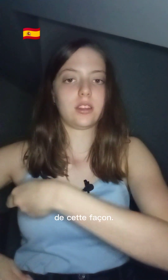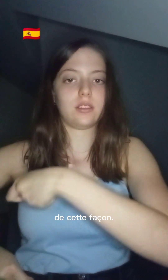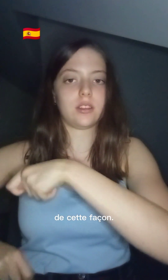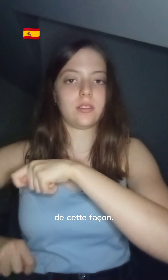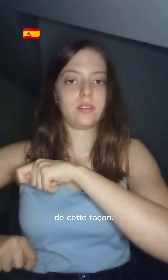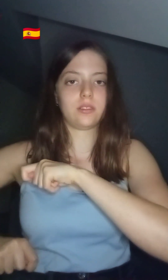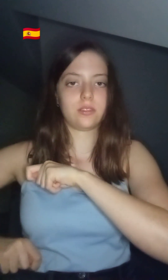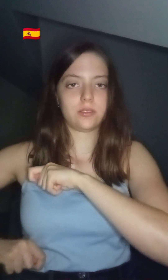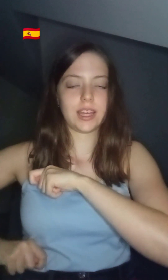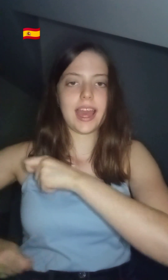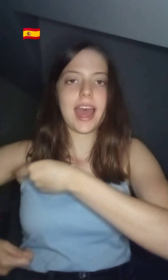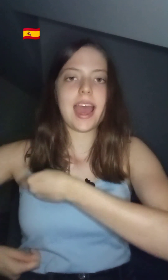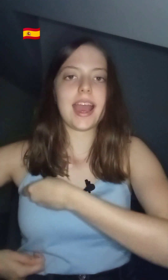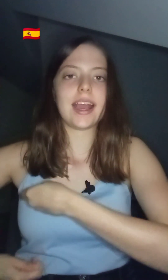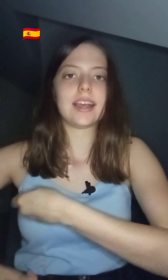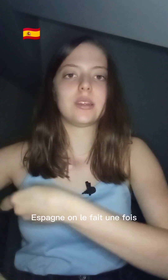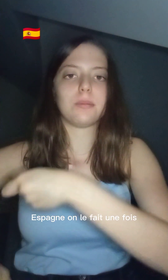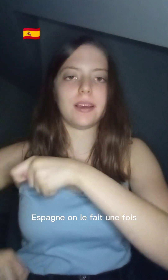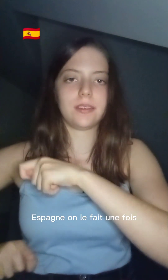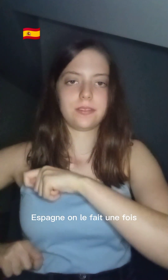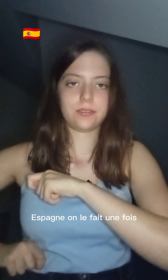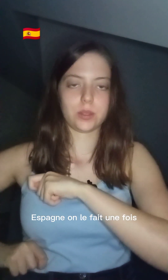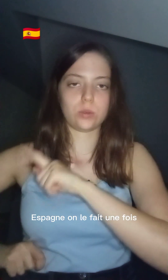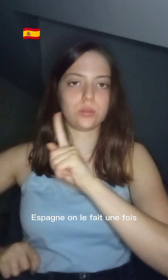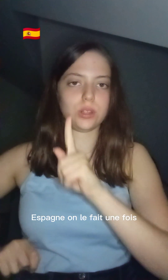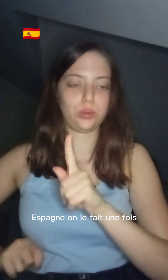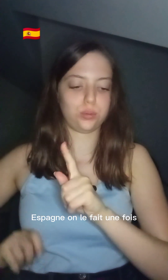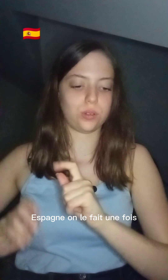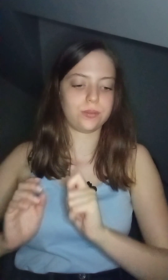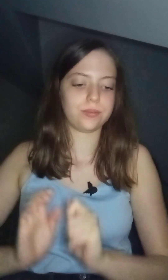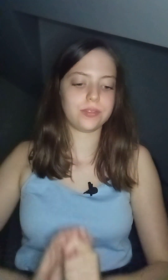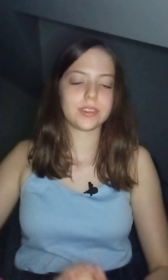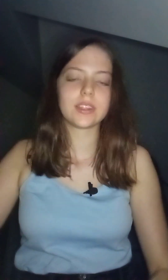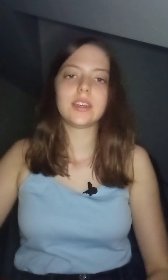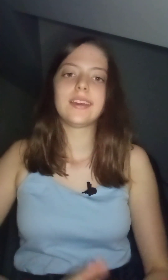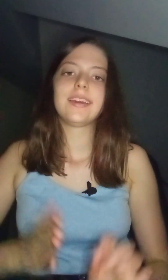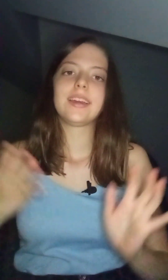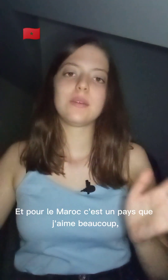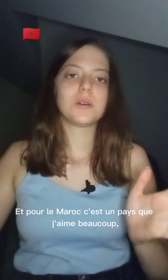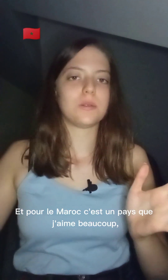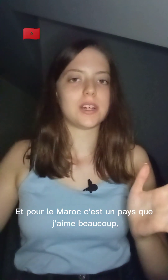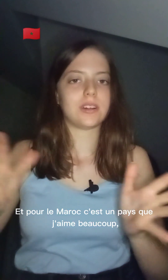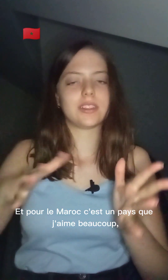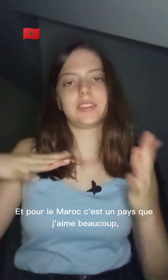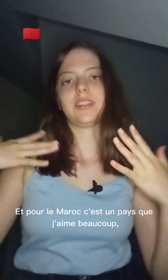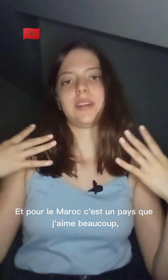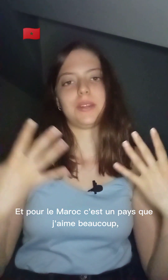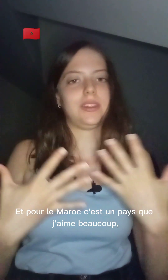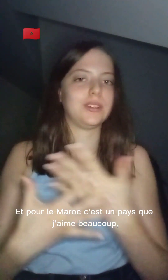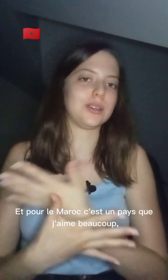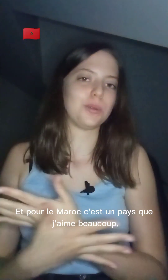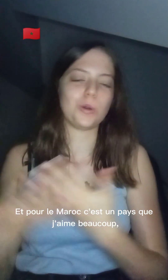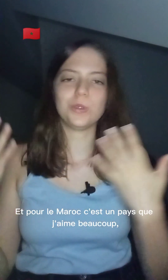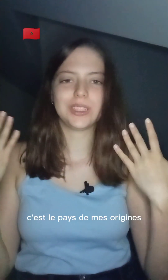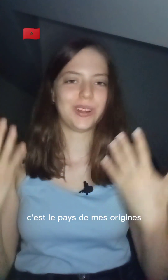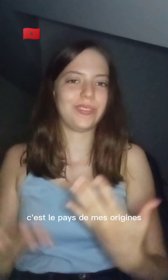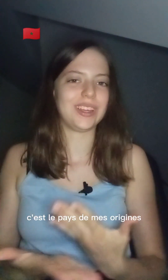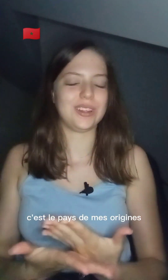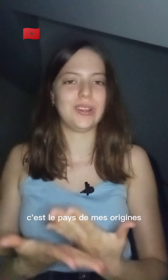façon. Espagne. On le fait une fois. Et pour le Maroc, c'est un pays que j'aime beaucoup. C'est le pays de